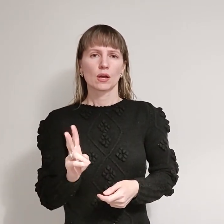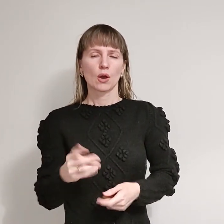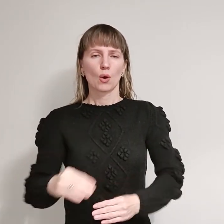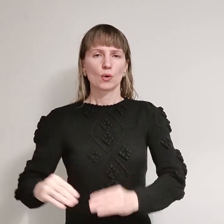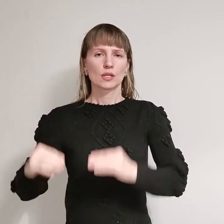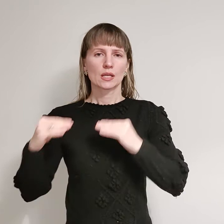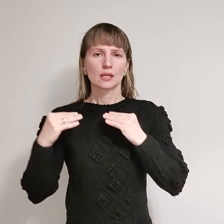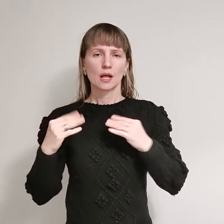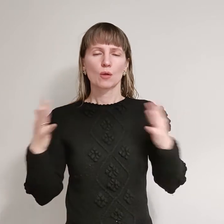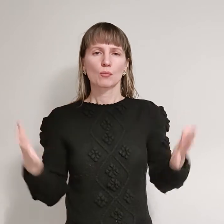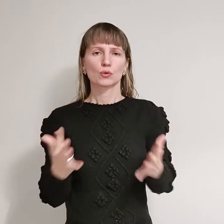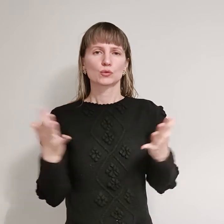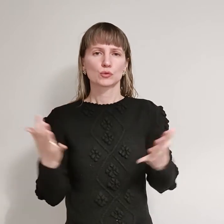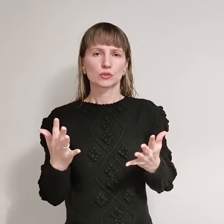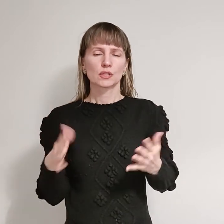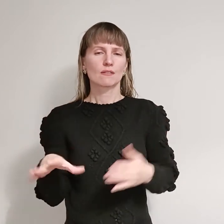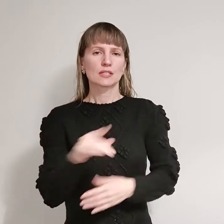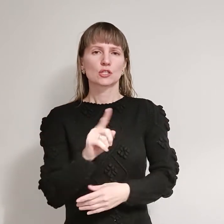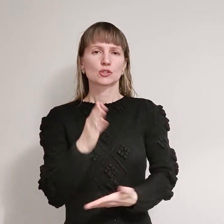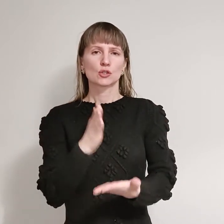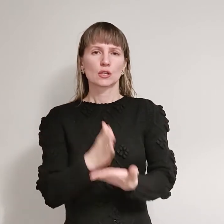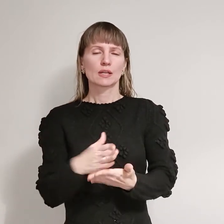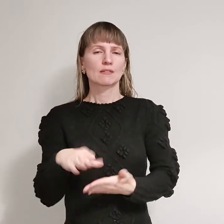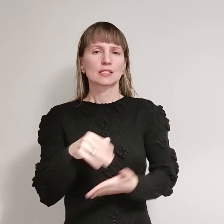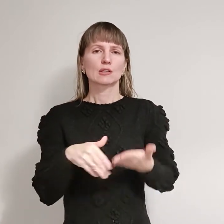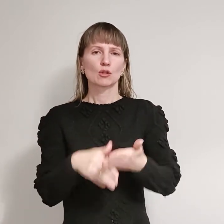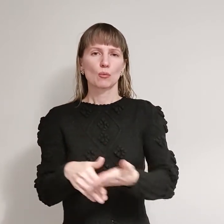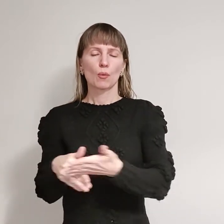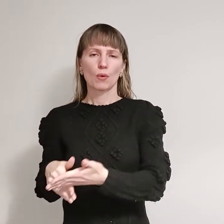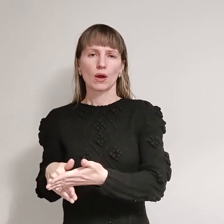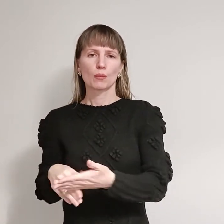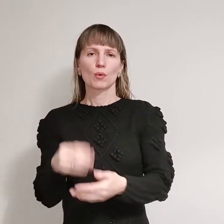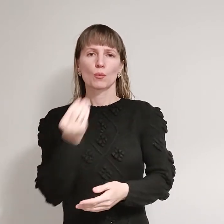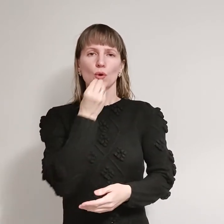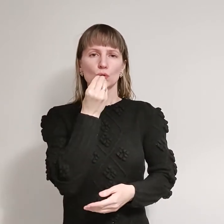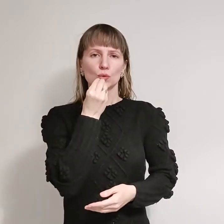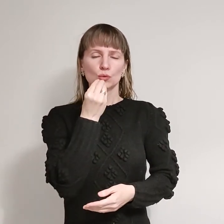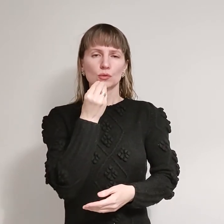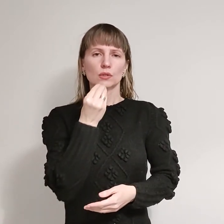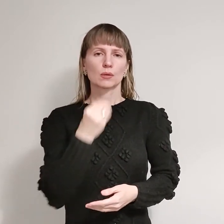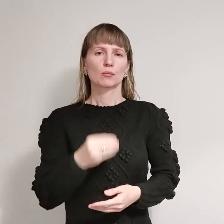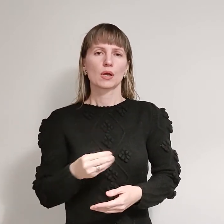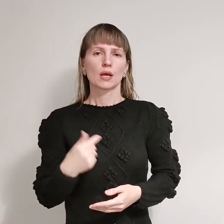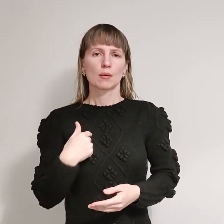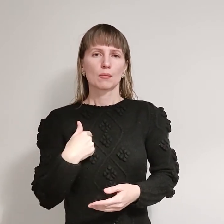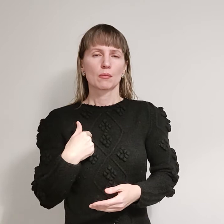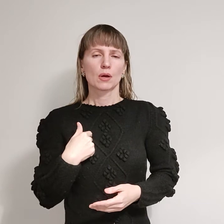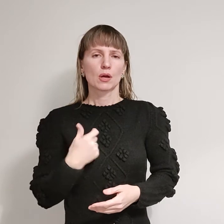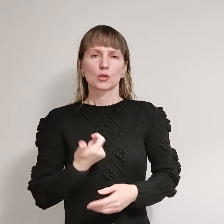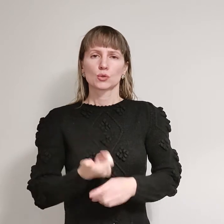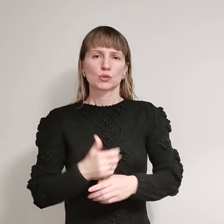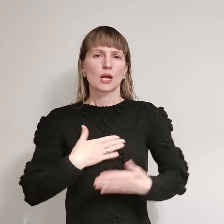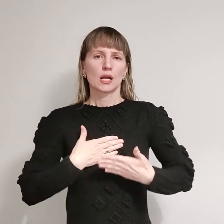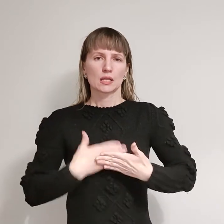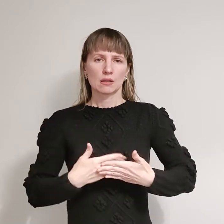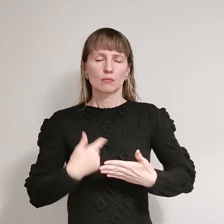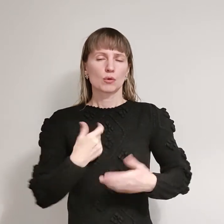одіяло, подушки, все, що є, всім допомагаємо. Продуктами. Ми дуже активні і дуже згуртовані.